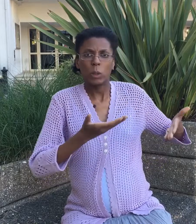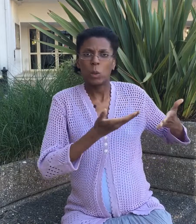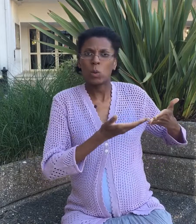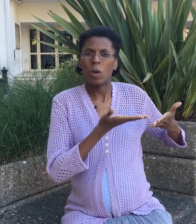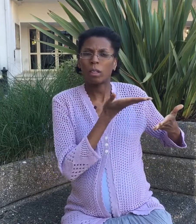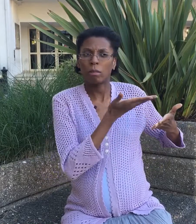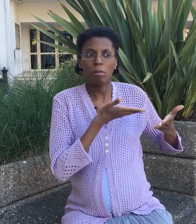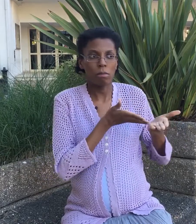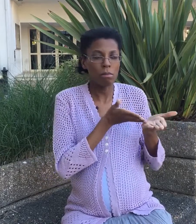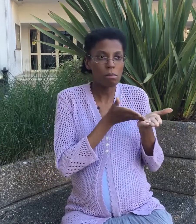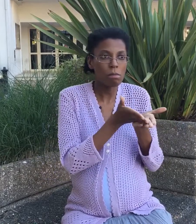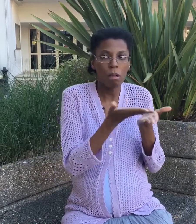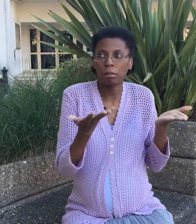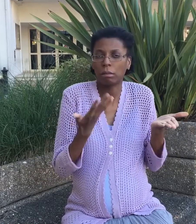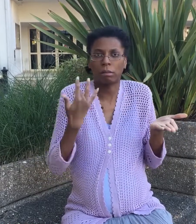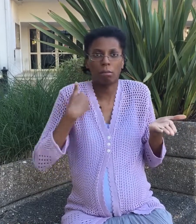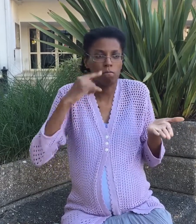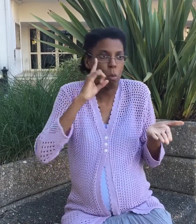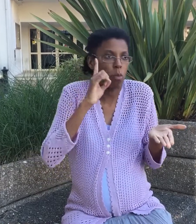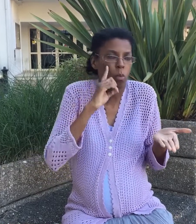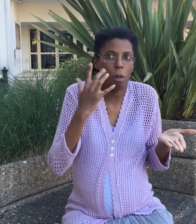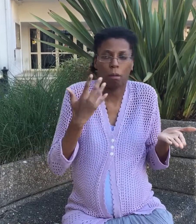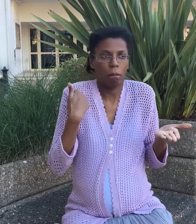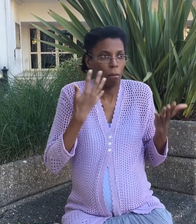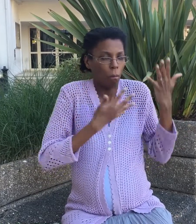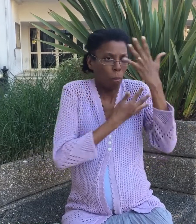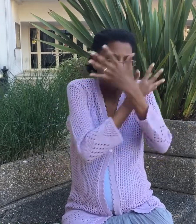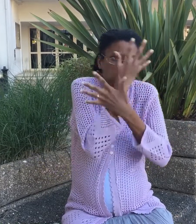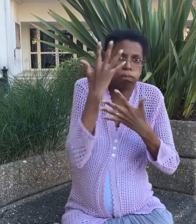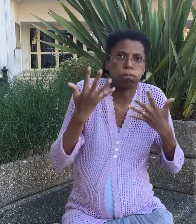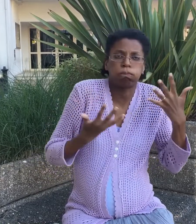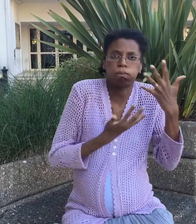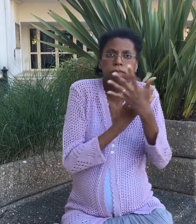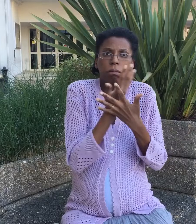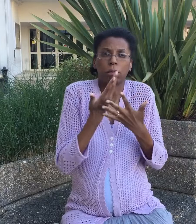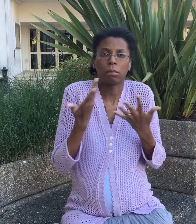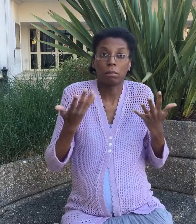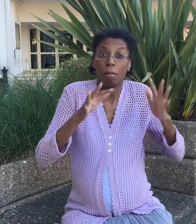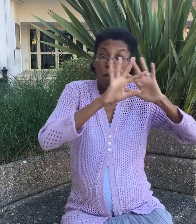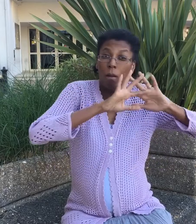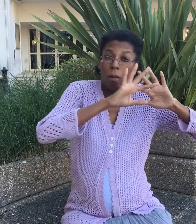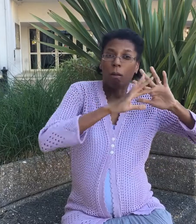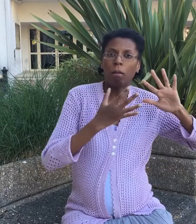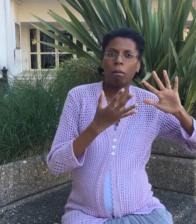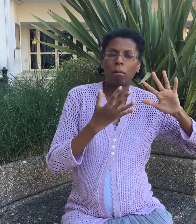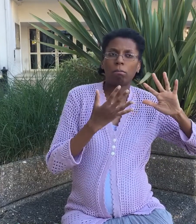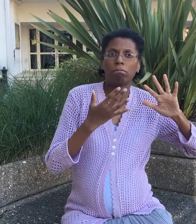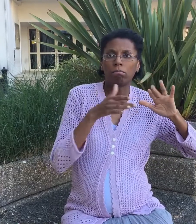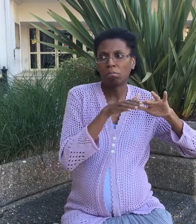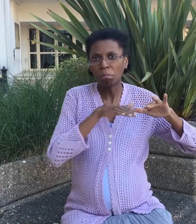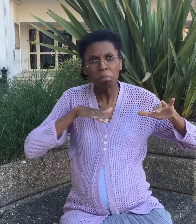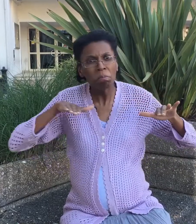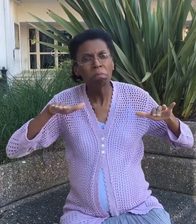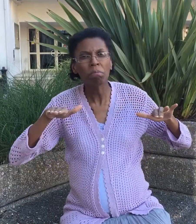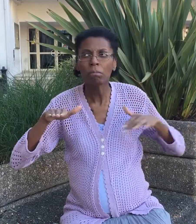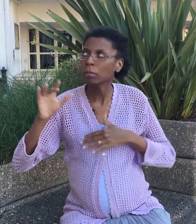Quel sens donner à l'actuelle situation tout